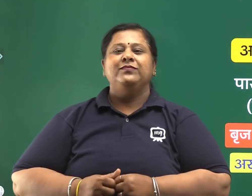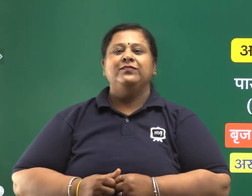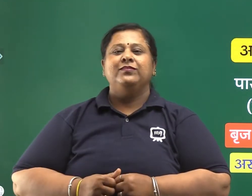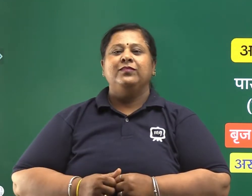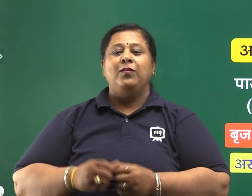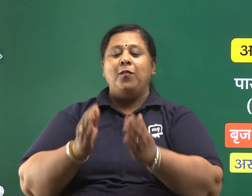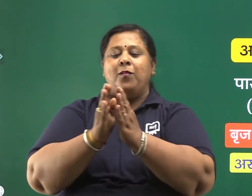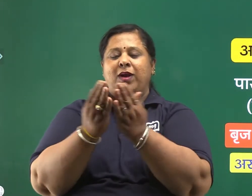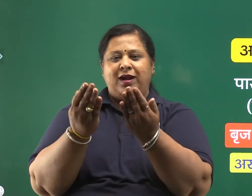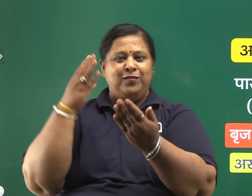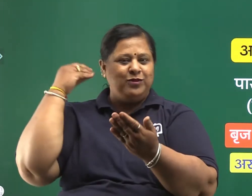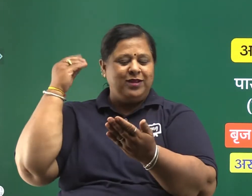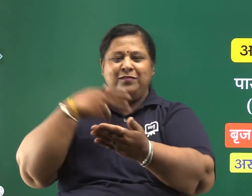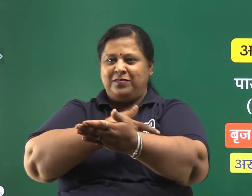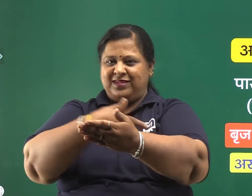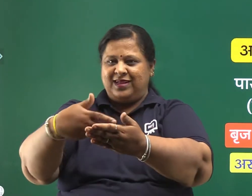पाठ्यपुस्तक वसंत